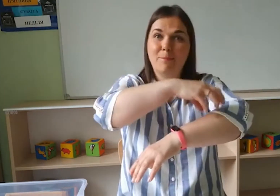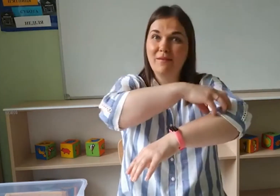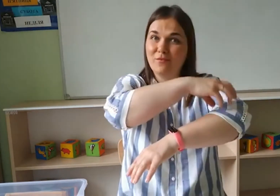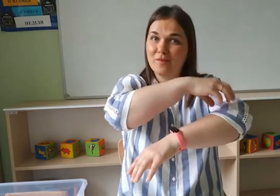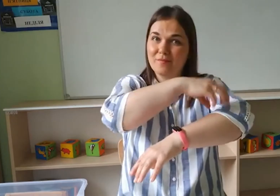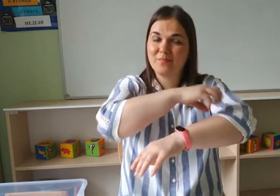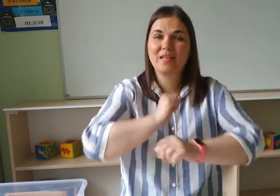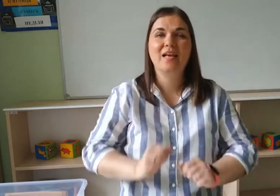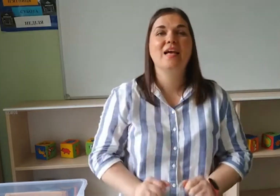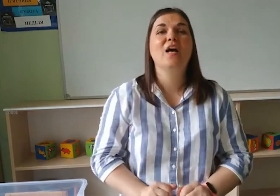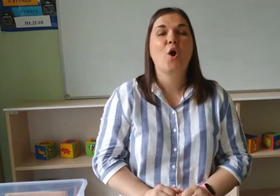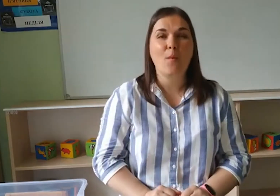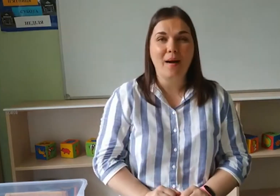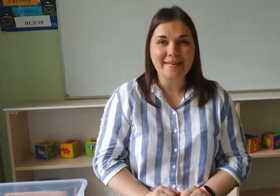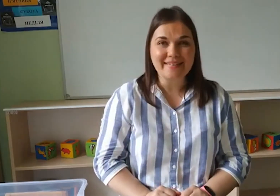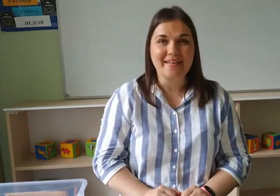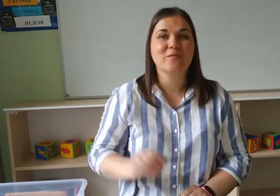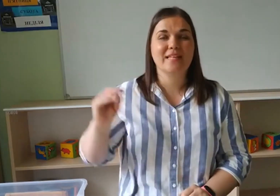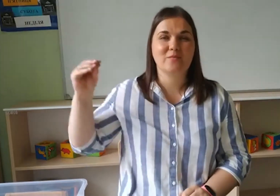Павук. Комари у нас буде так.